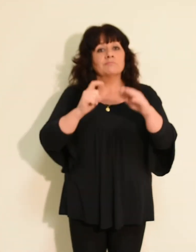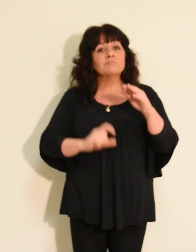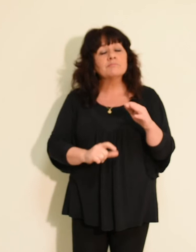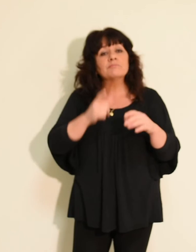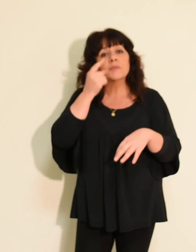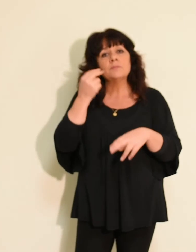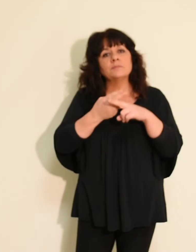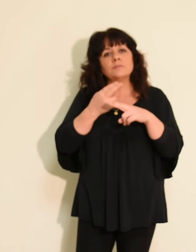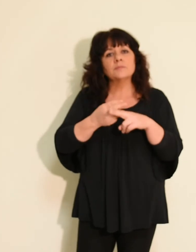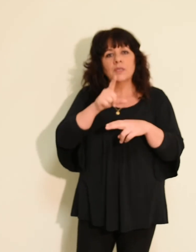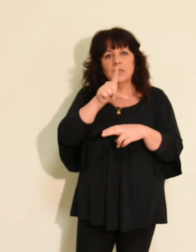Lysanias en Abilène,